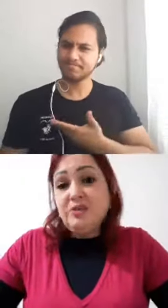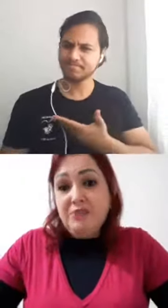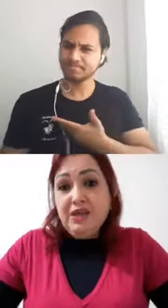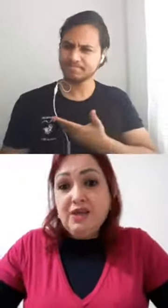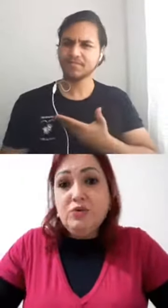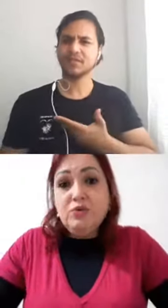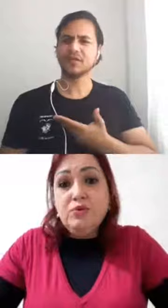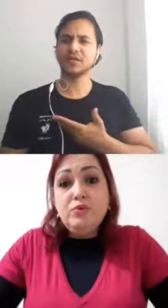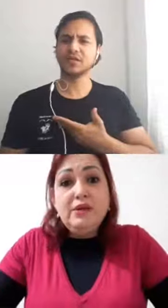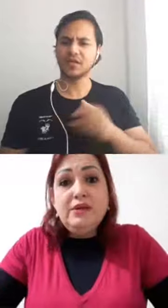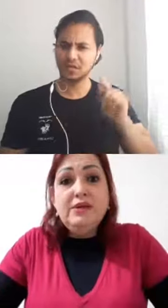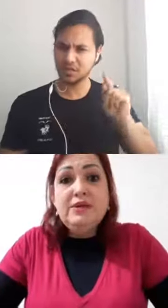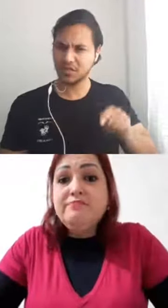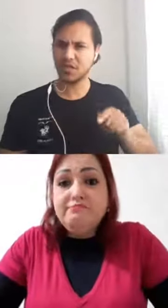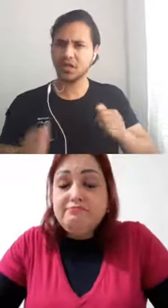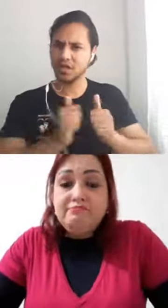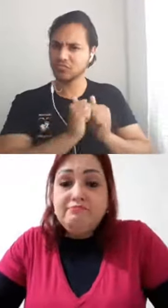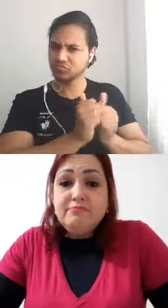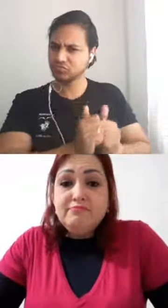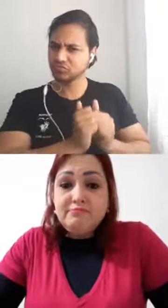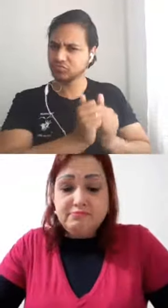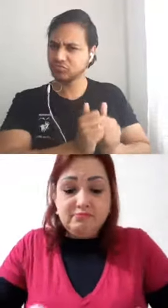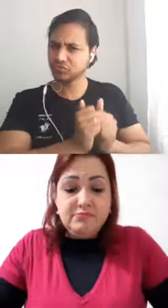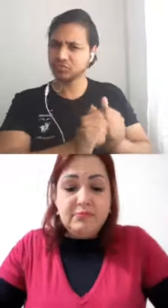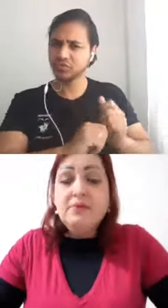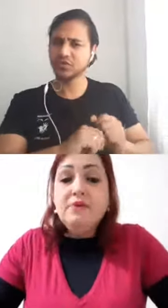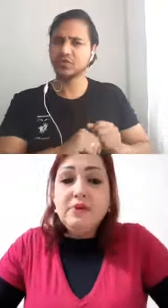seja amigo